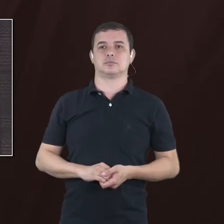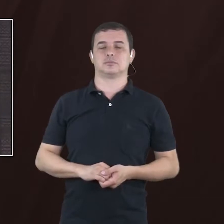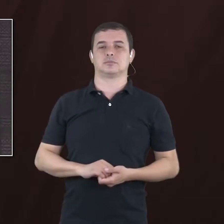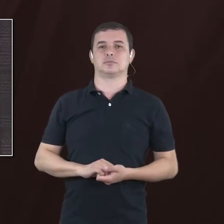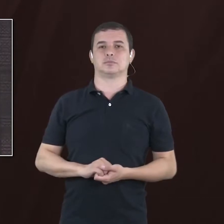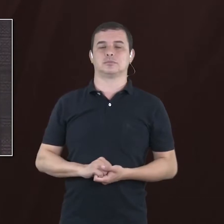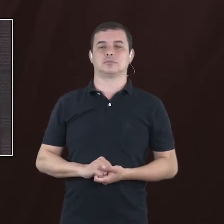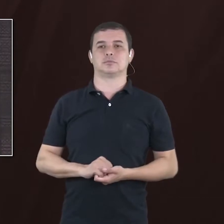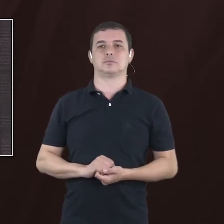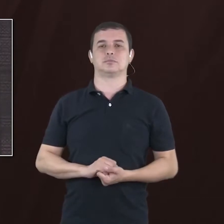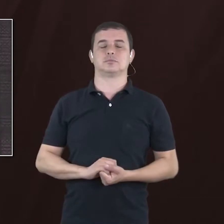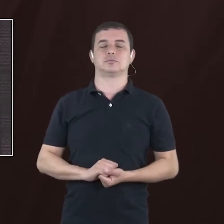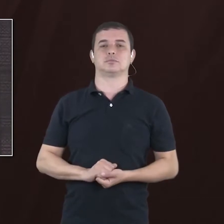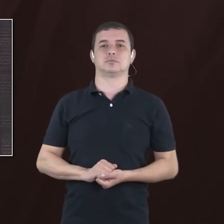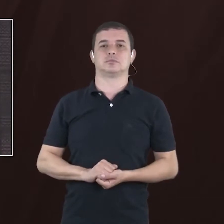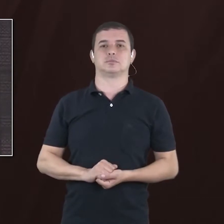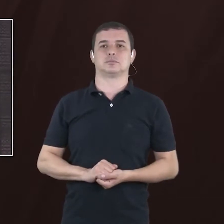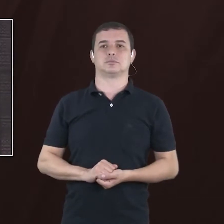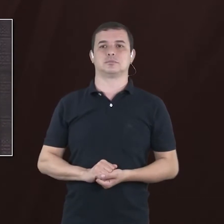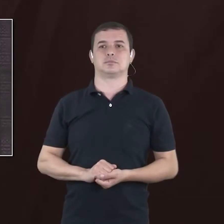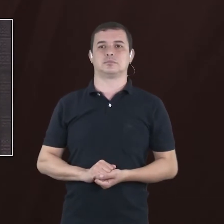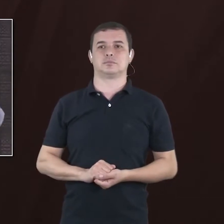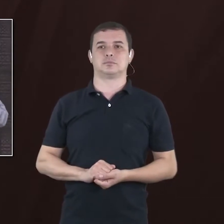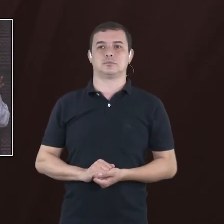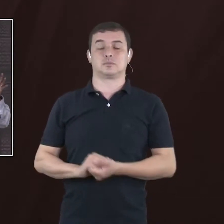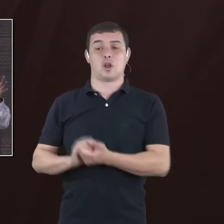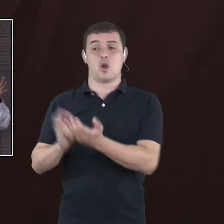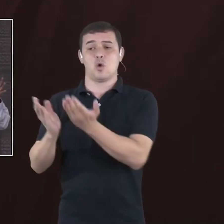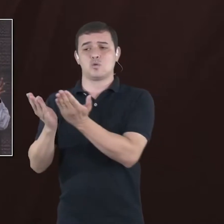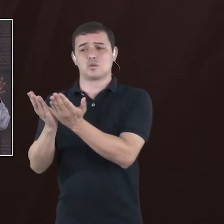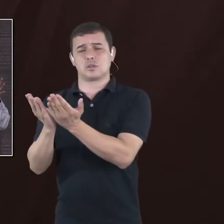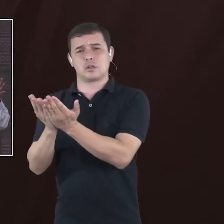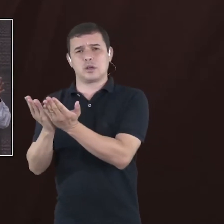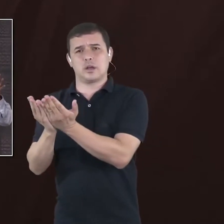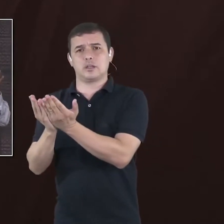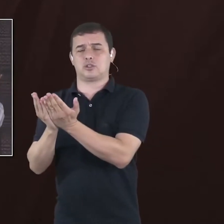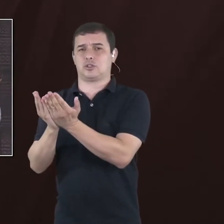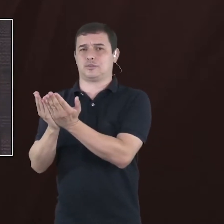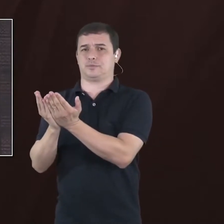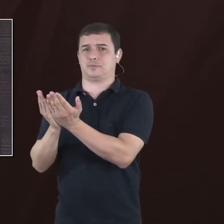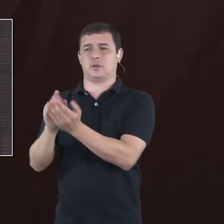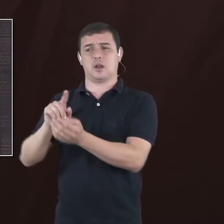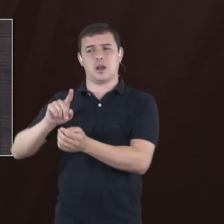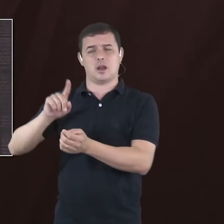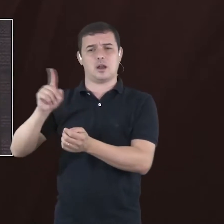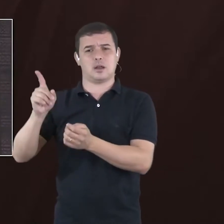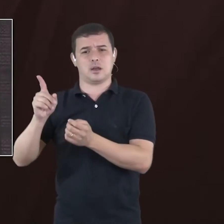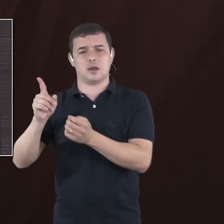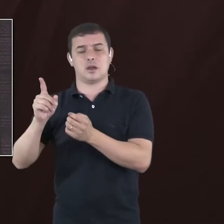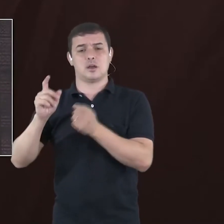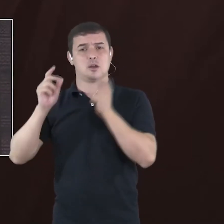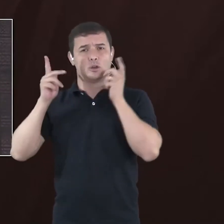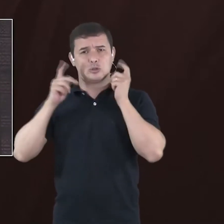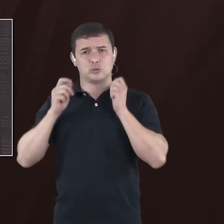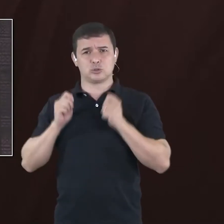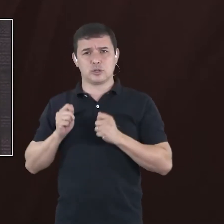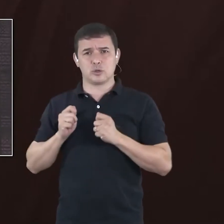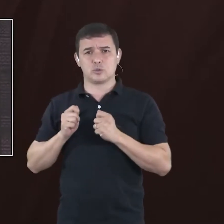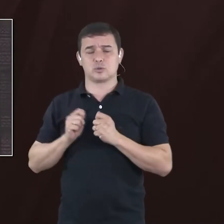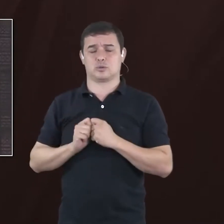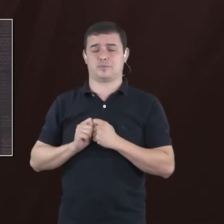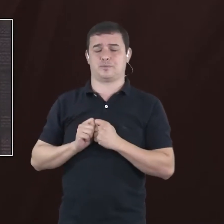influência dos judaizantes, isto é, dos crentes judeus, que traziam, né,